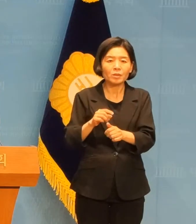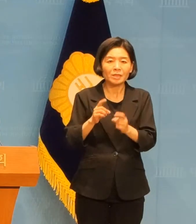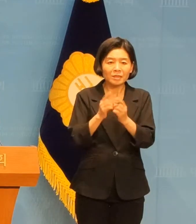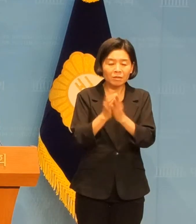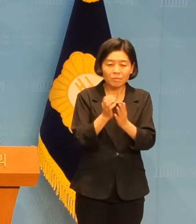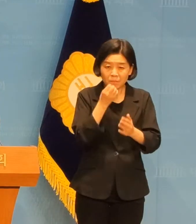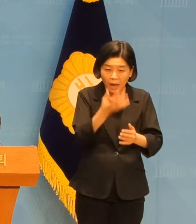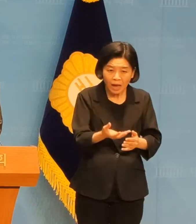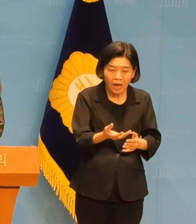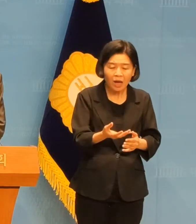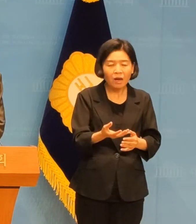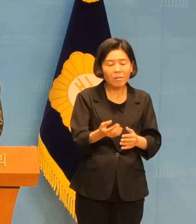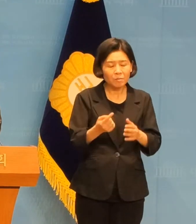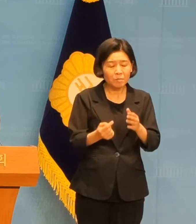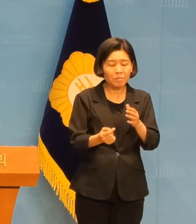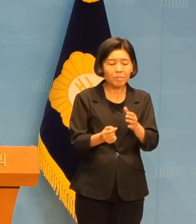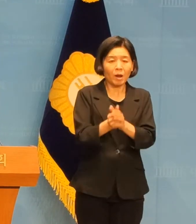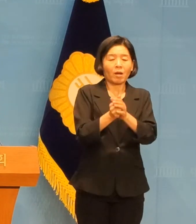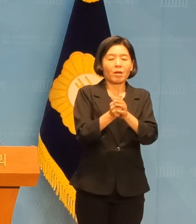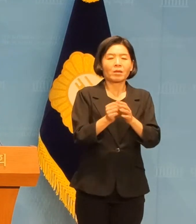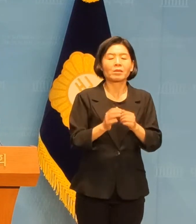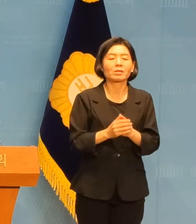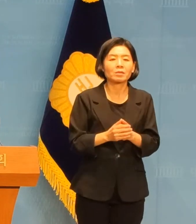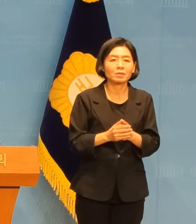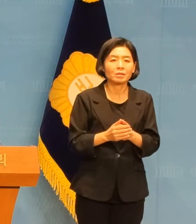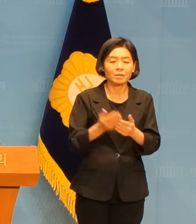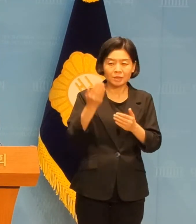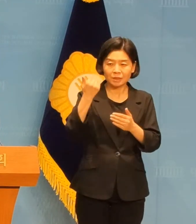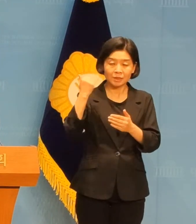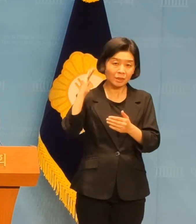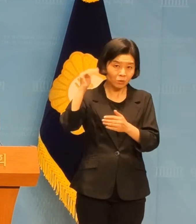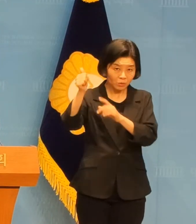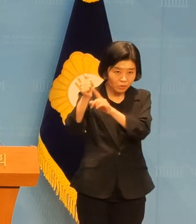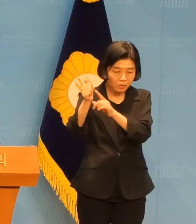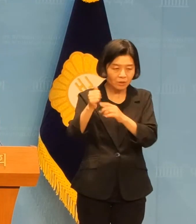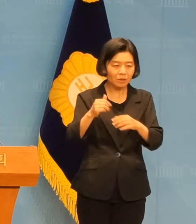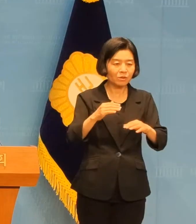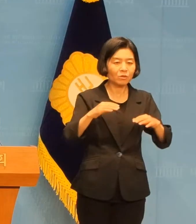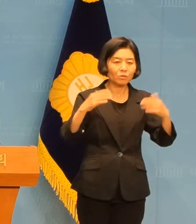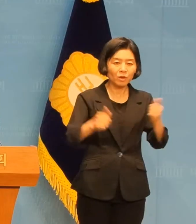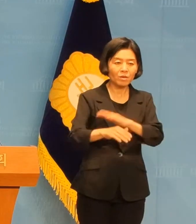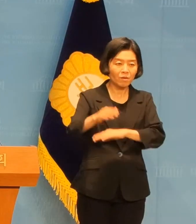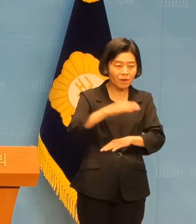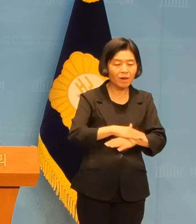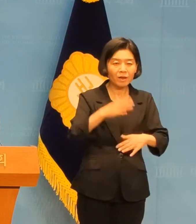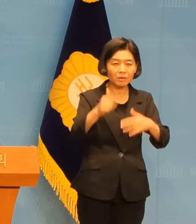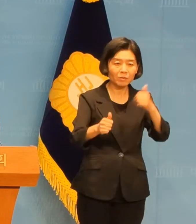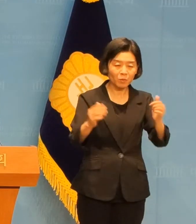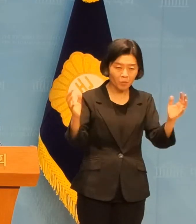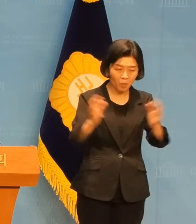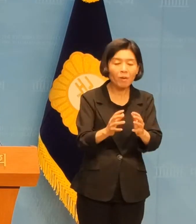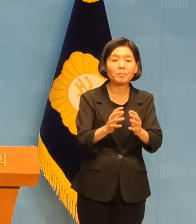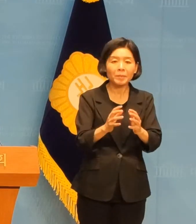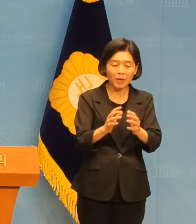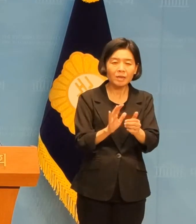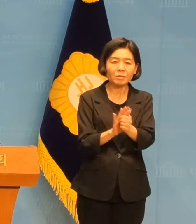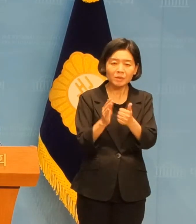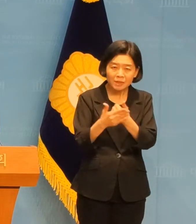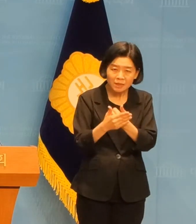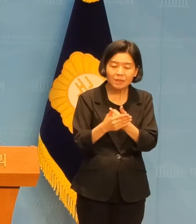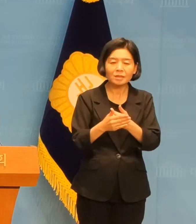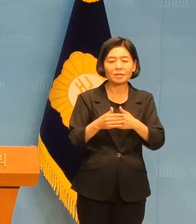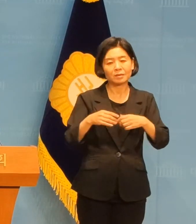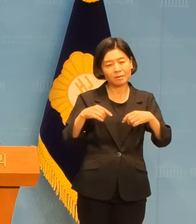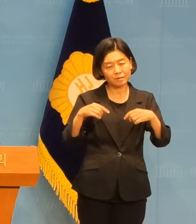것은 이례적입니다. 지난달 대통령이 여야 대표를 만난 자리에서 협치를 강조한 바로 그 다음 날 정청래